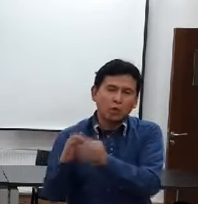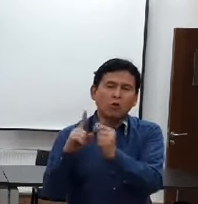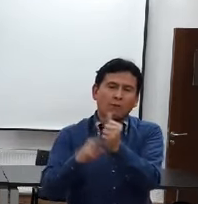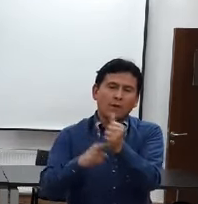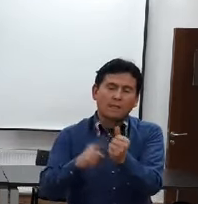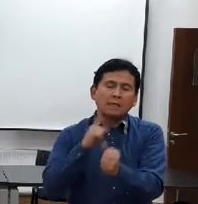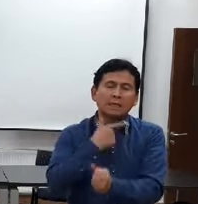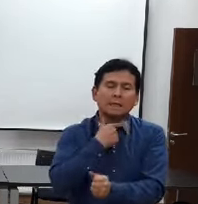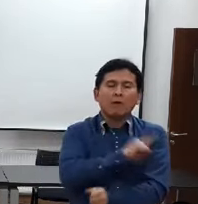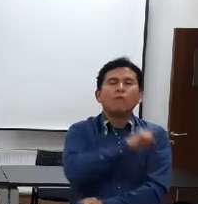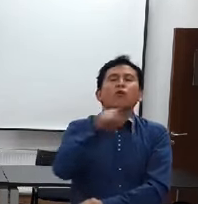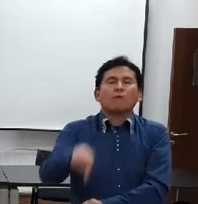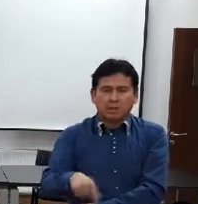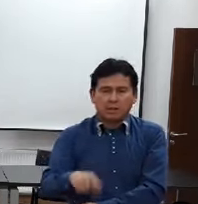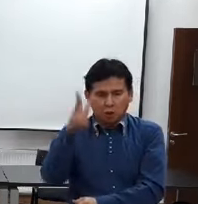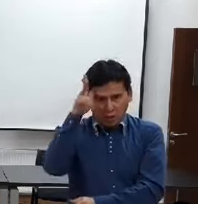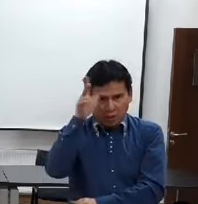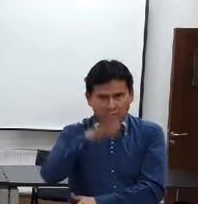quiere volver a su tierra.